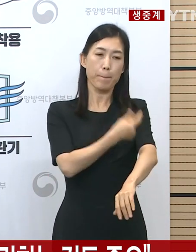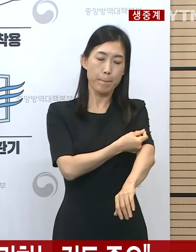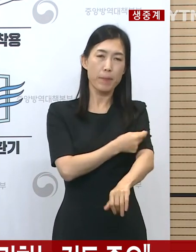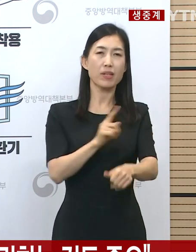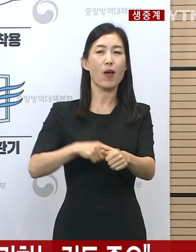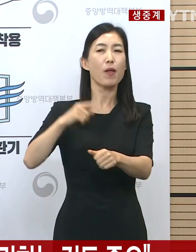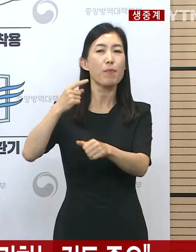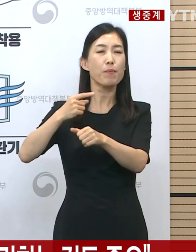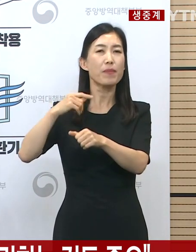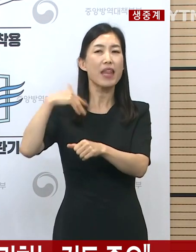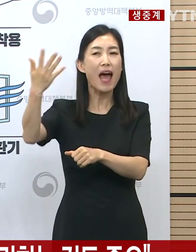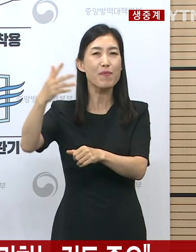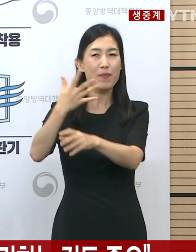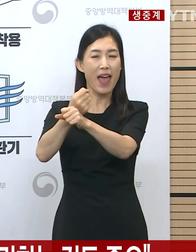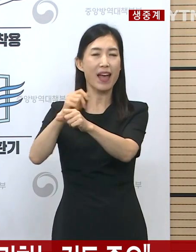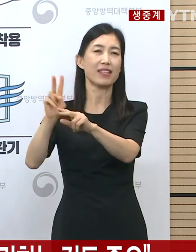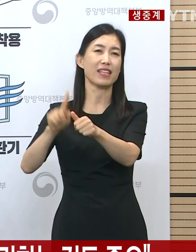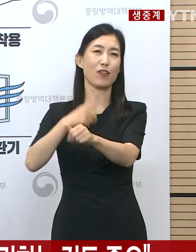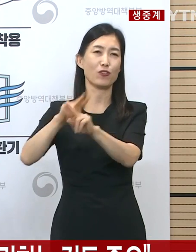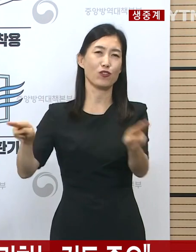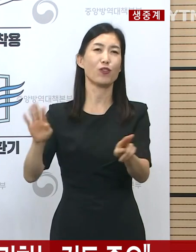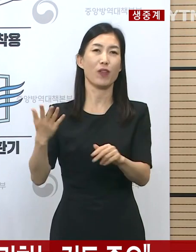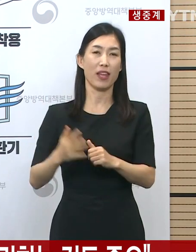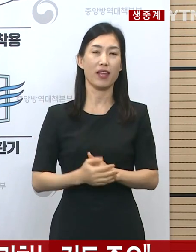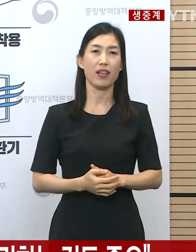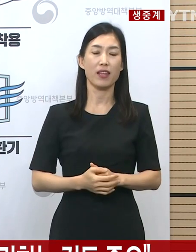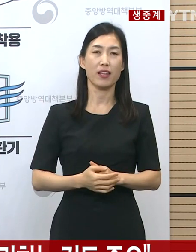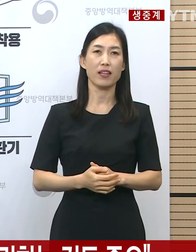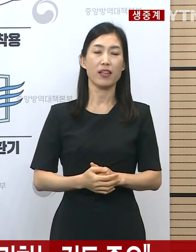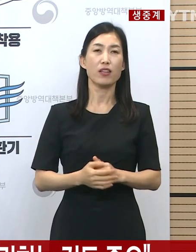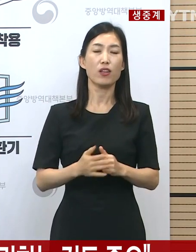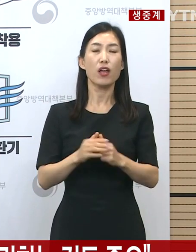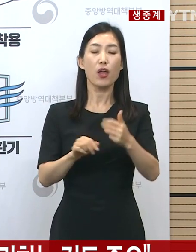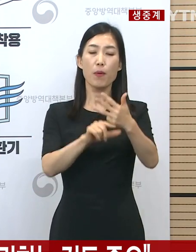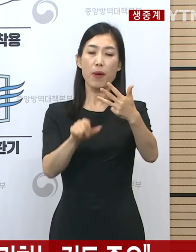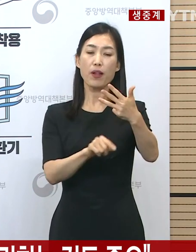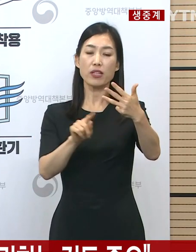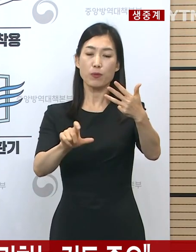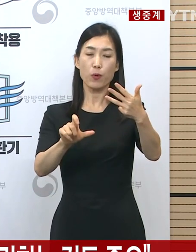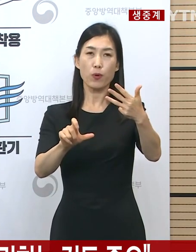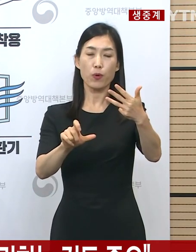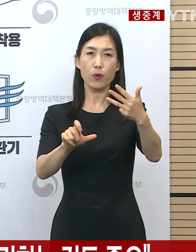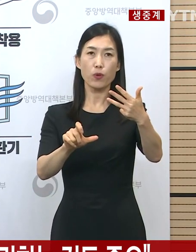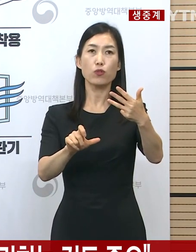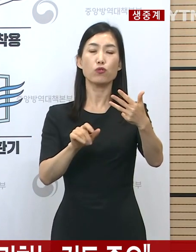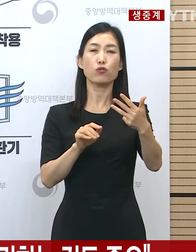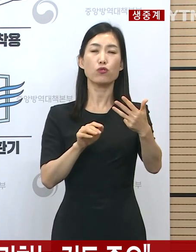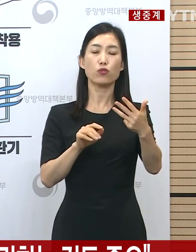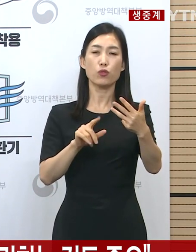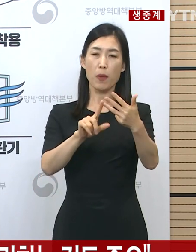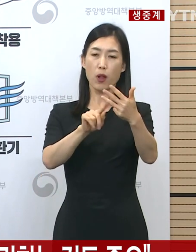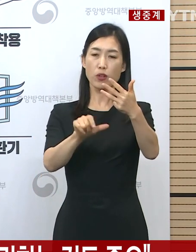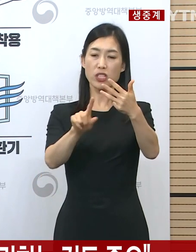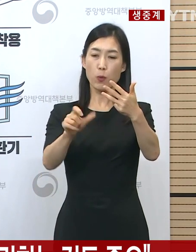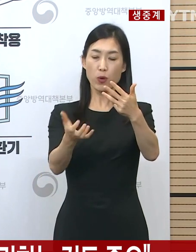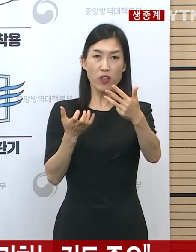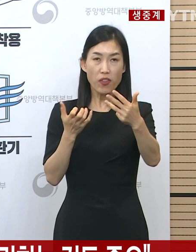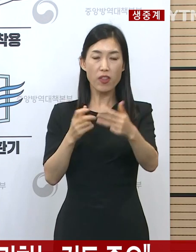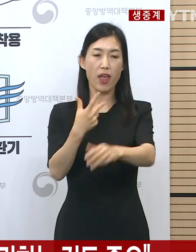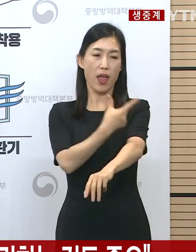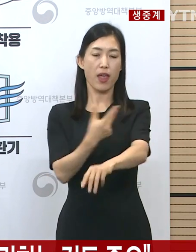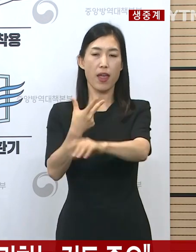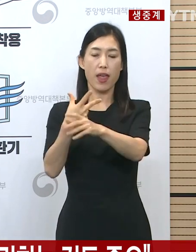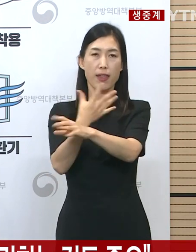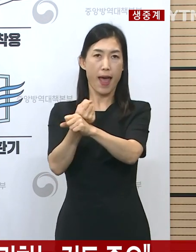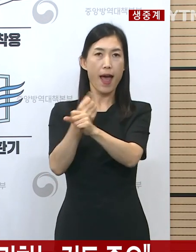8월에서 9월로 1차 접종일을 정해 사전 예약을 완료하신 분들도 다음 주 월요일부터는 SNS로 예약이 가능하기